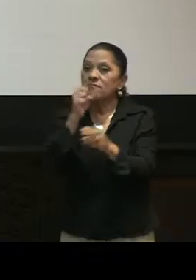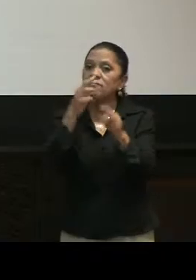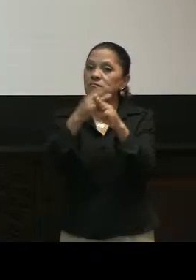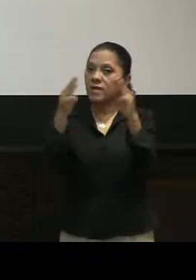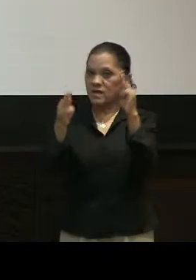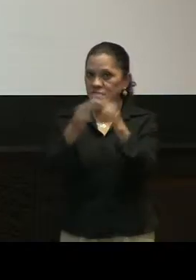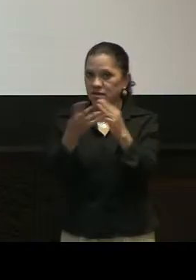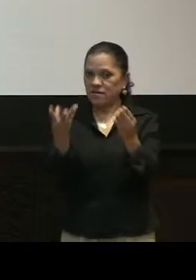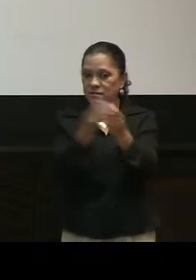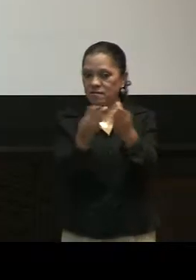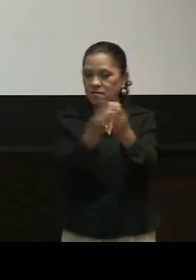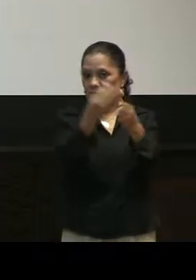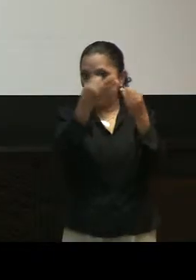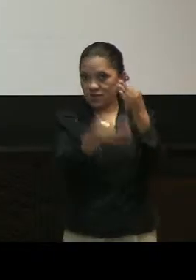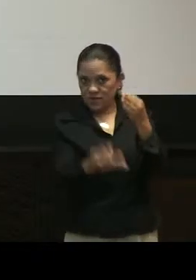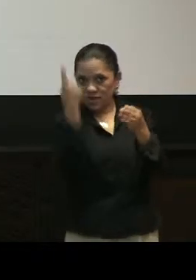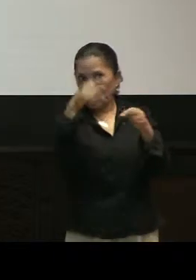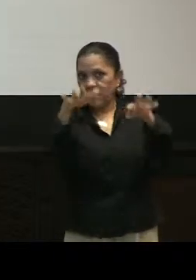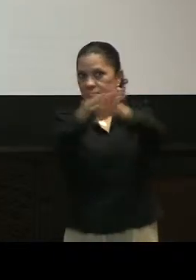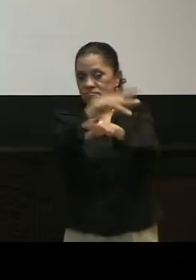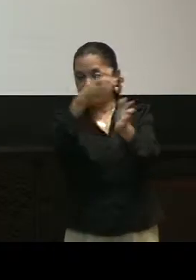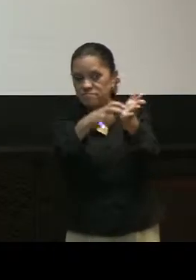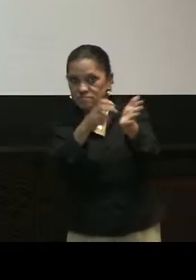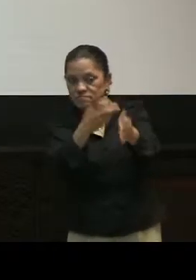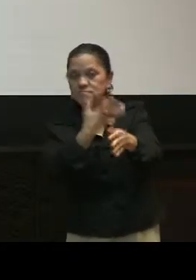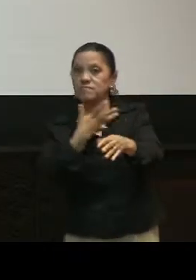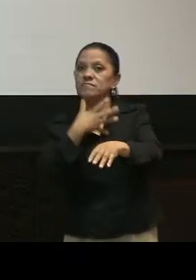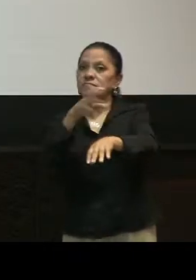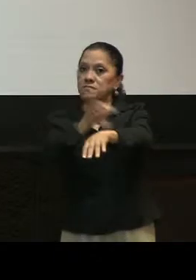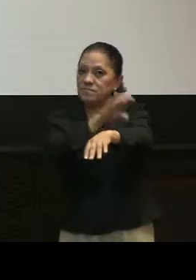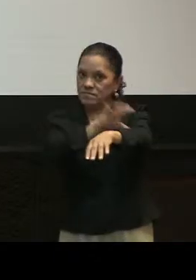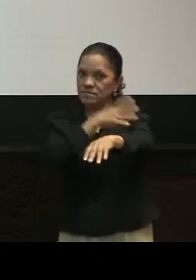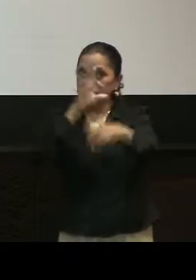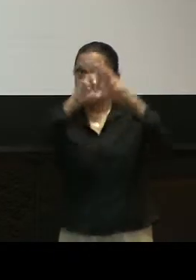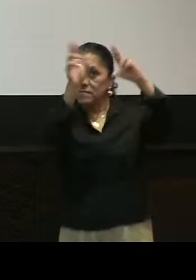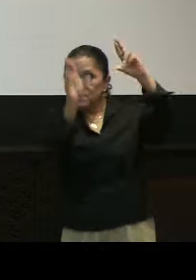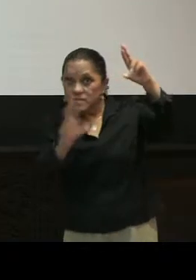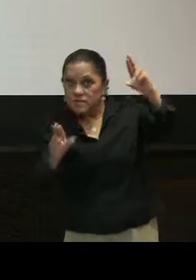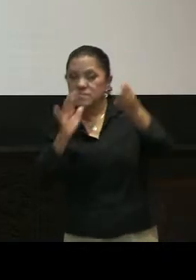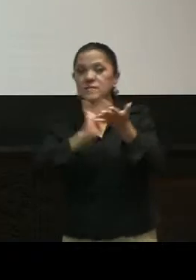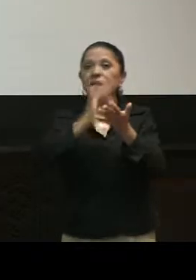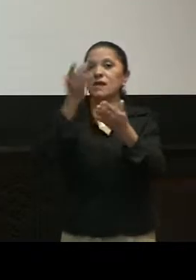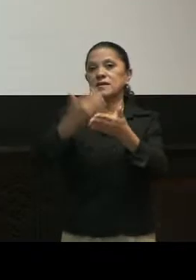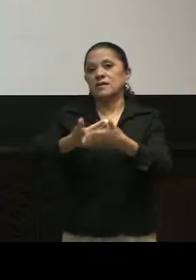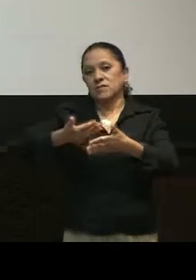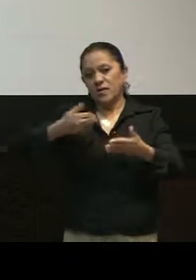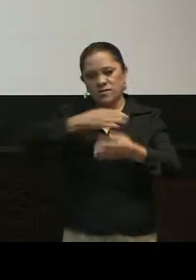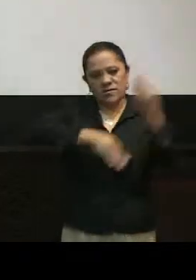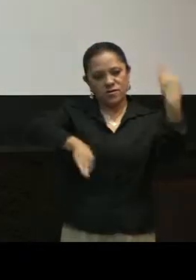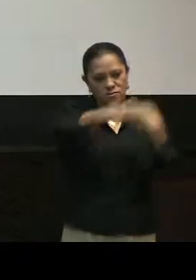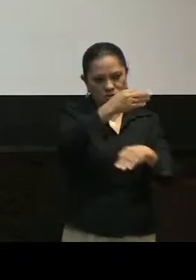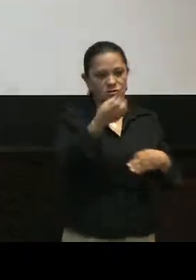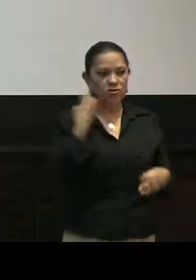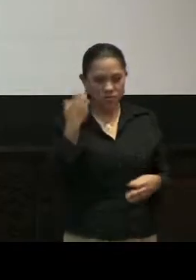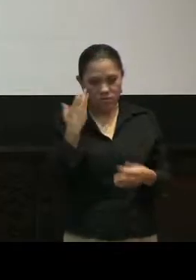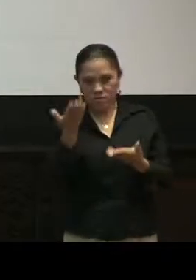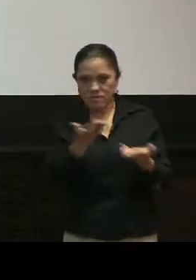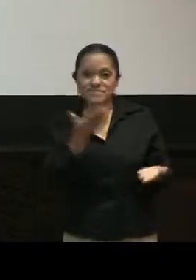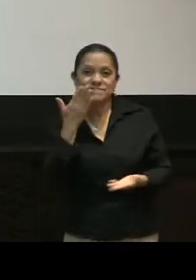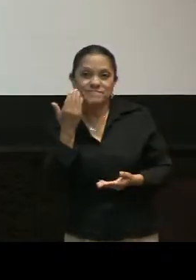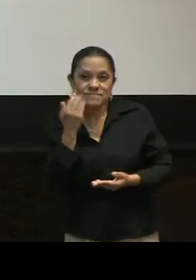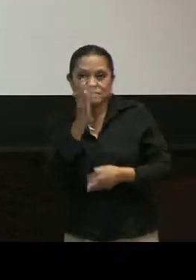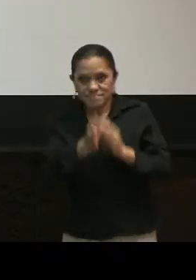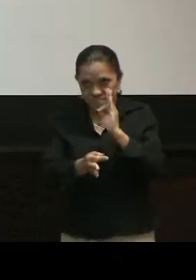contenido final que la reforma energética tenga en nuestro país. Agradecemos de antemano a todos los panelistas que amablemente han